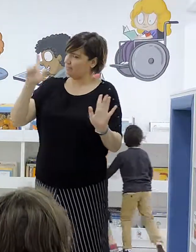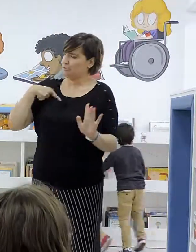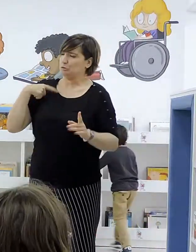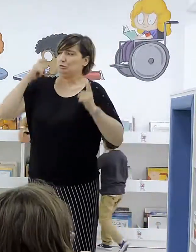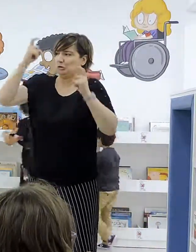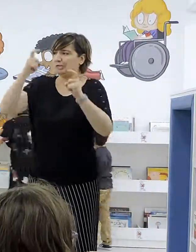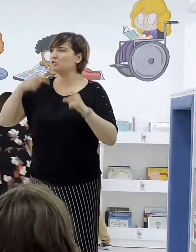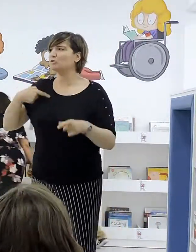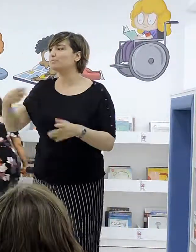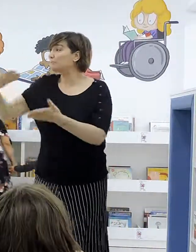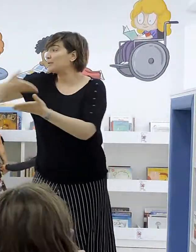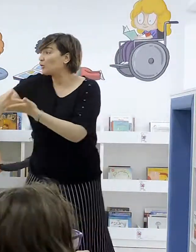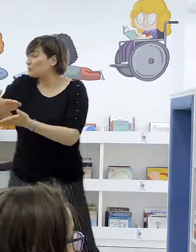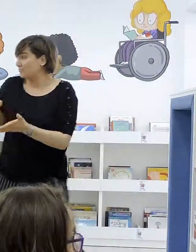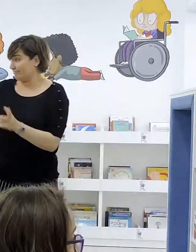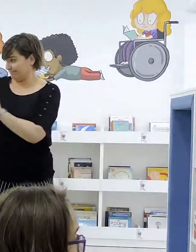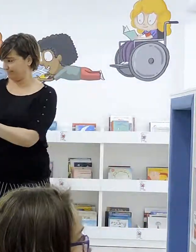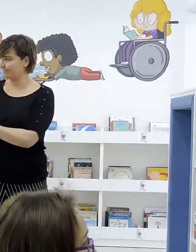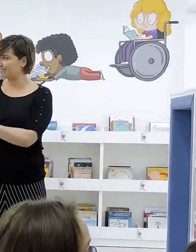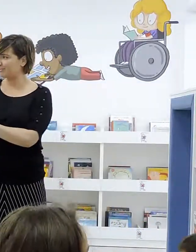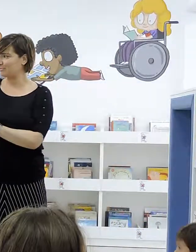que te pido es que me pongas aquí, si no te importa.